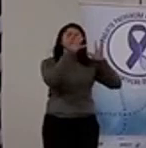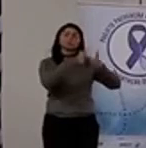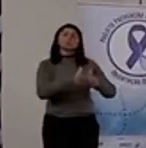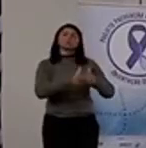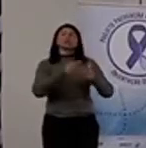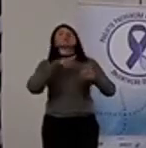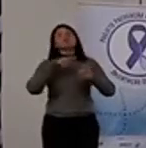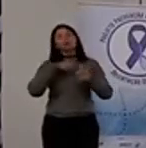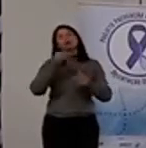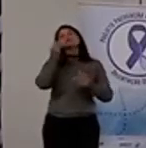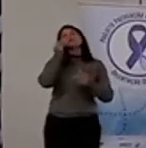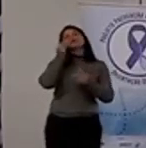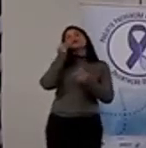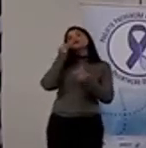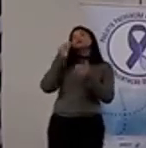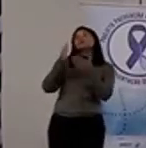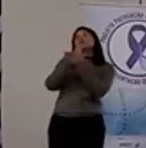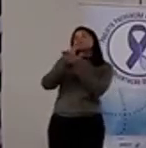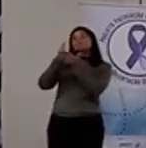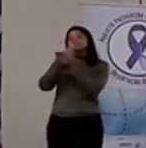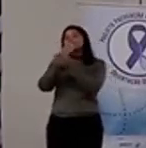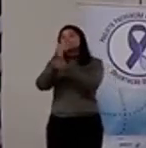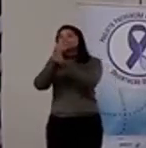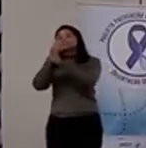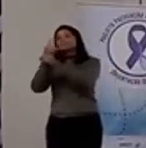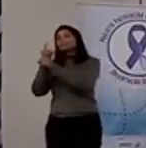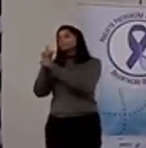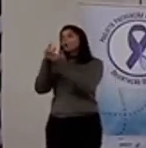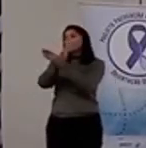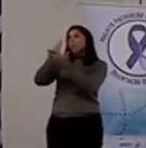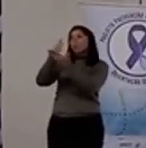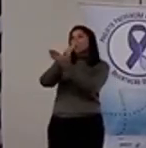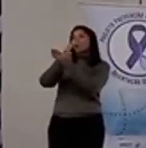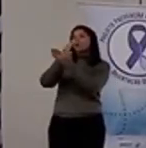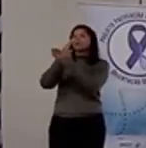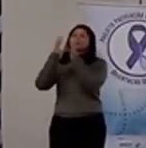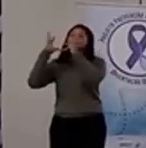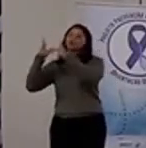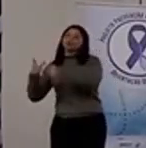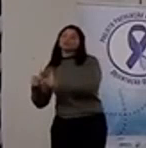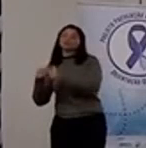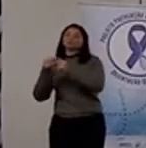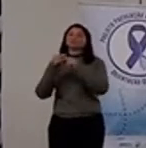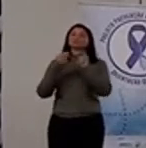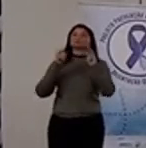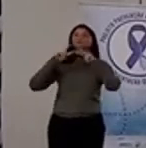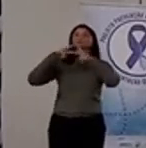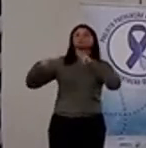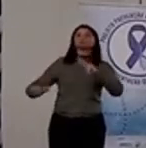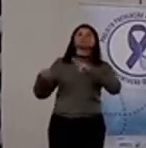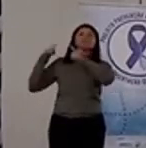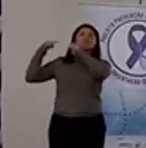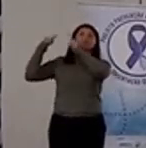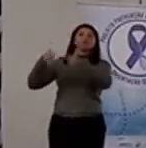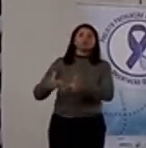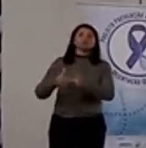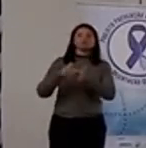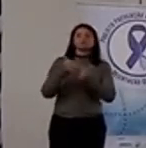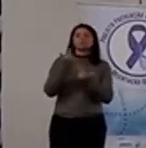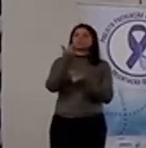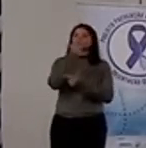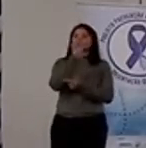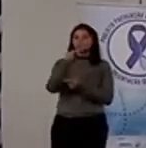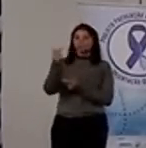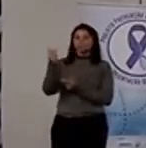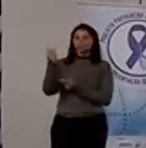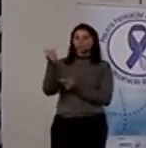fazer uma triagem para algumas doenças, mas não para todas as doenças genéticas. Até porque algumas podem surgir, por exemplo,